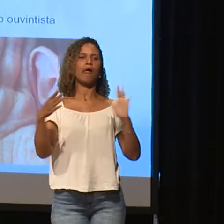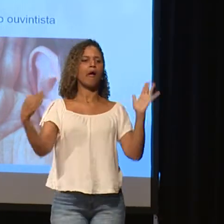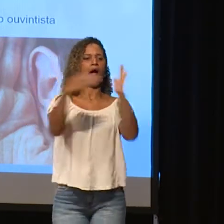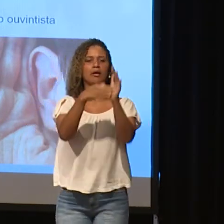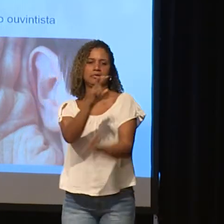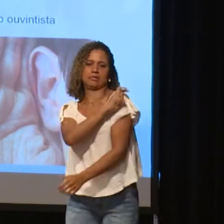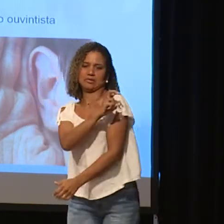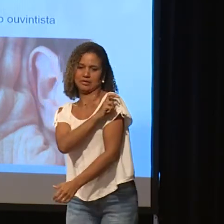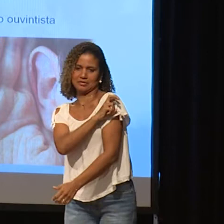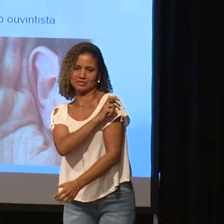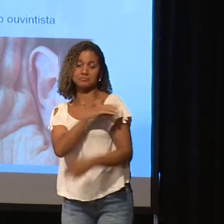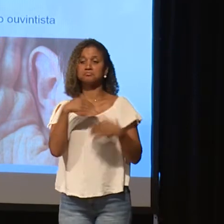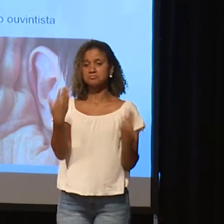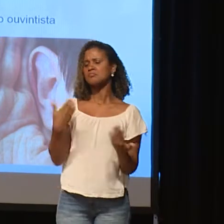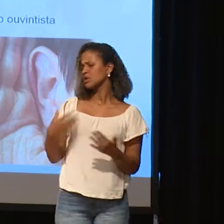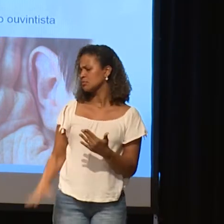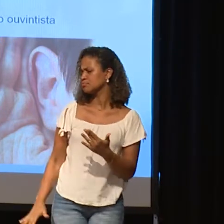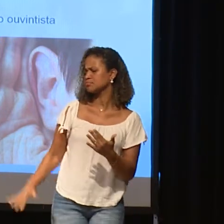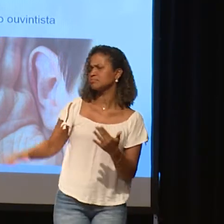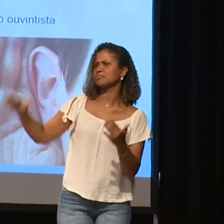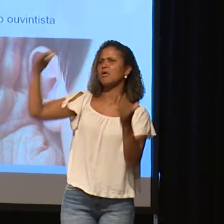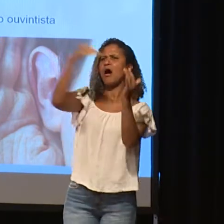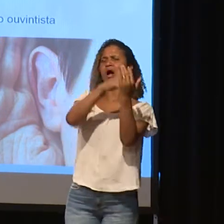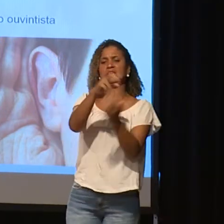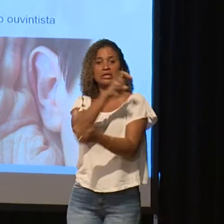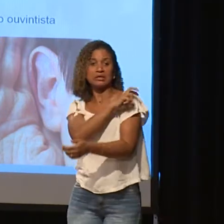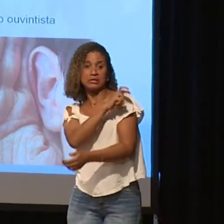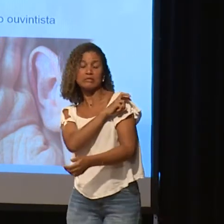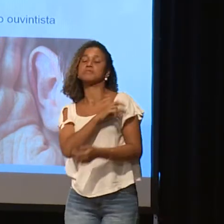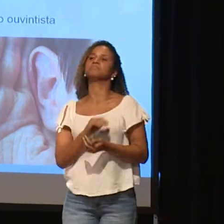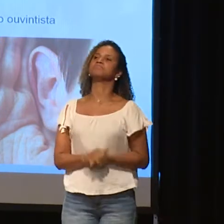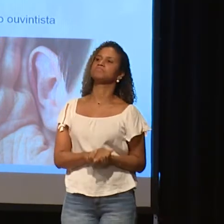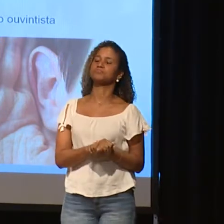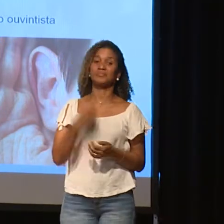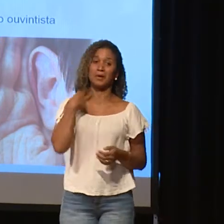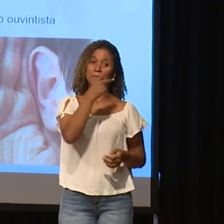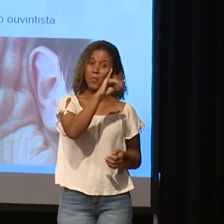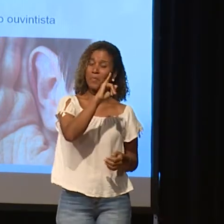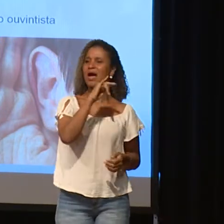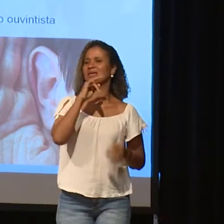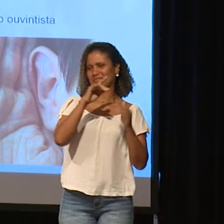do ensino fundamental 1, 2, do surdo, né? Então, eu entrei na 5ª